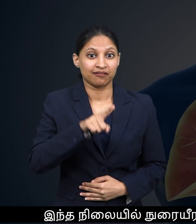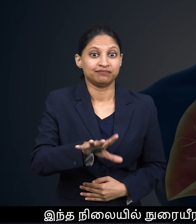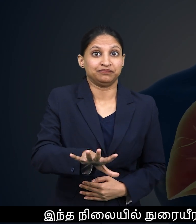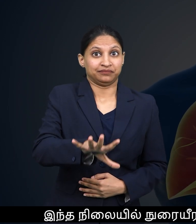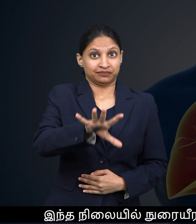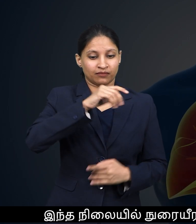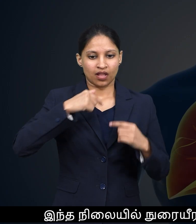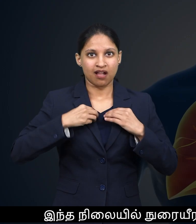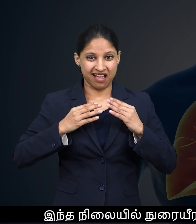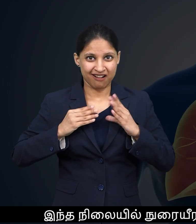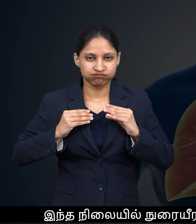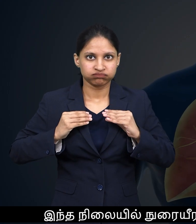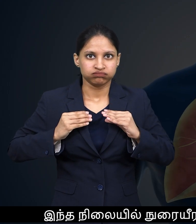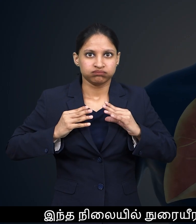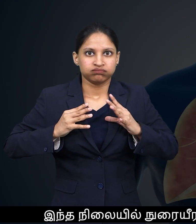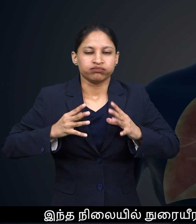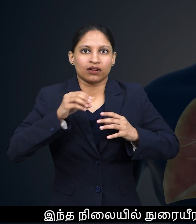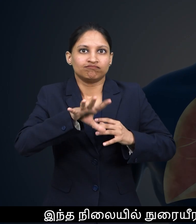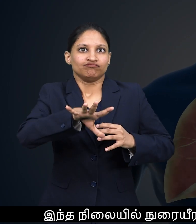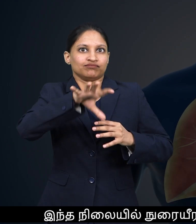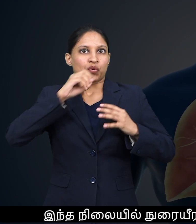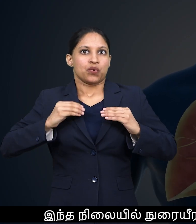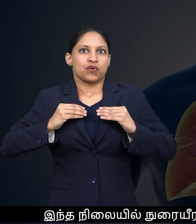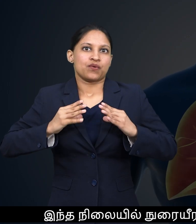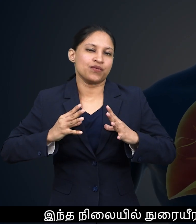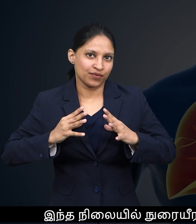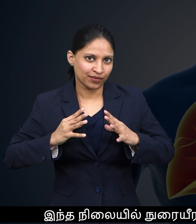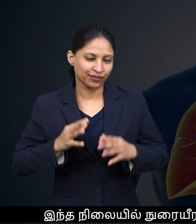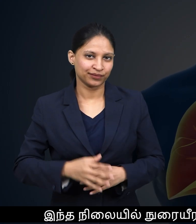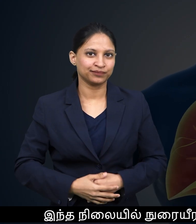அனுப்புகிறோம். இந்த நிலையில் நுரையீரல் விரிவடைகிறது,